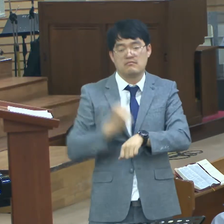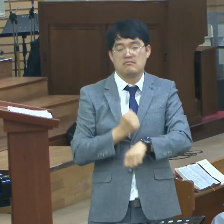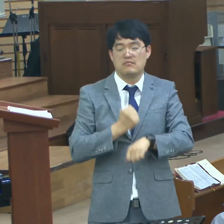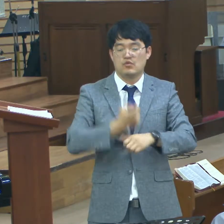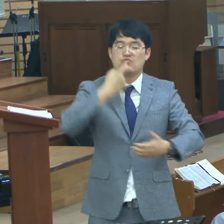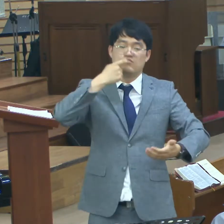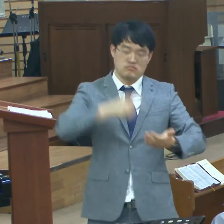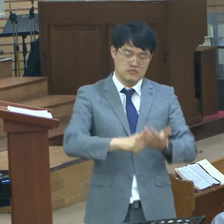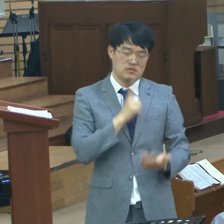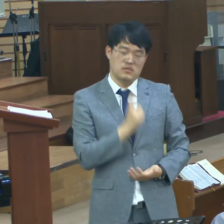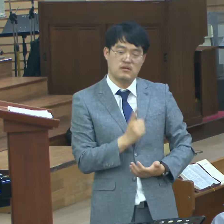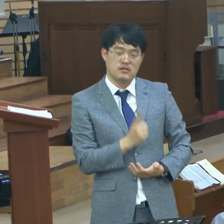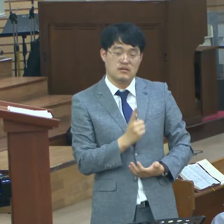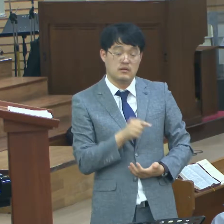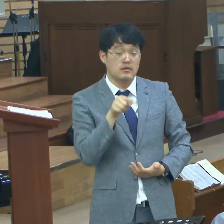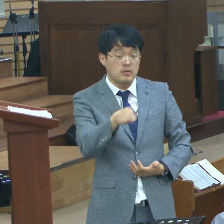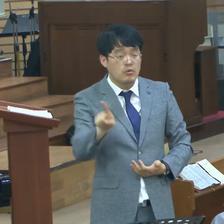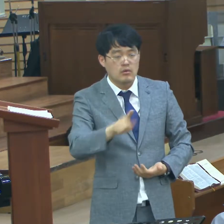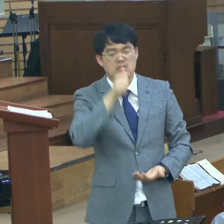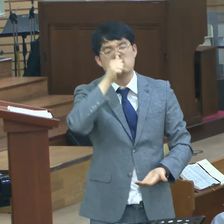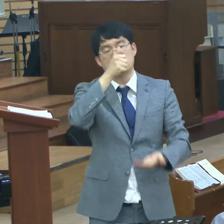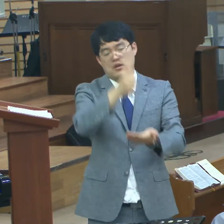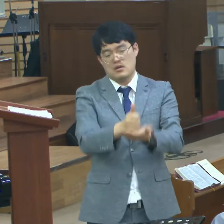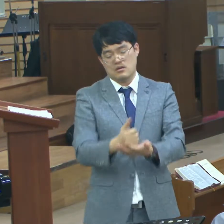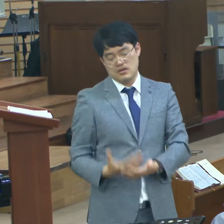거예요. 이것이 죄성이에요.